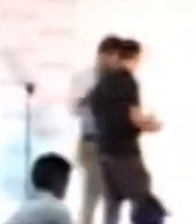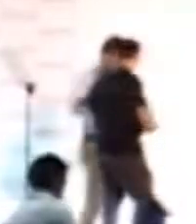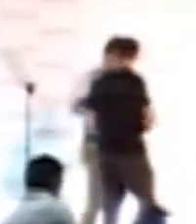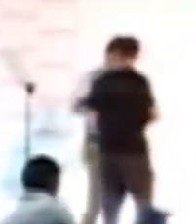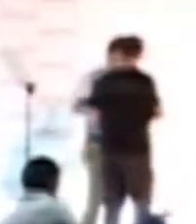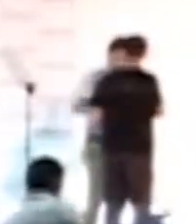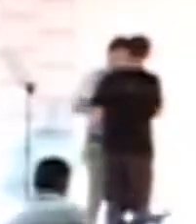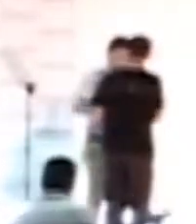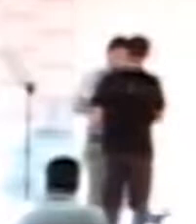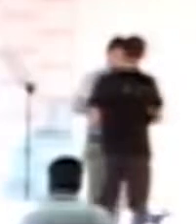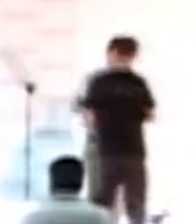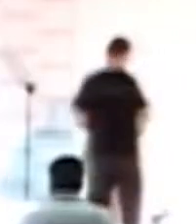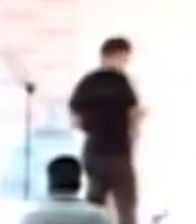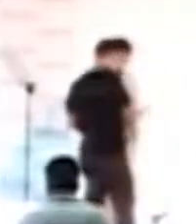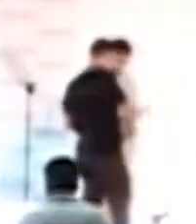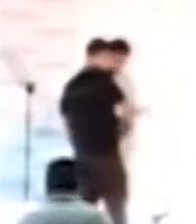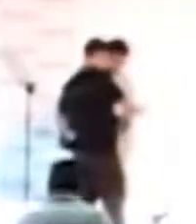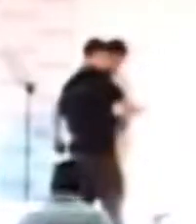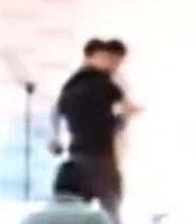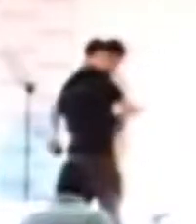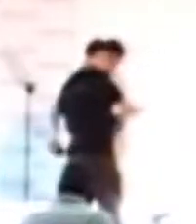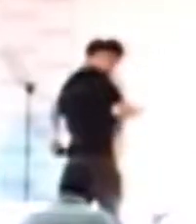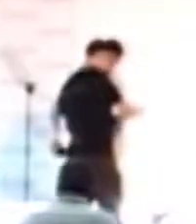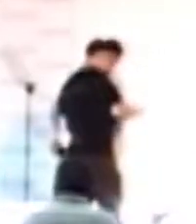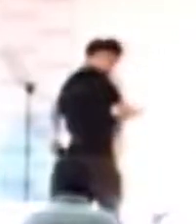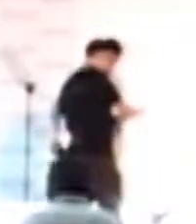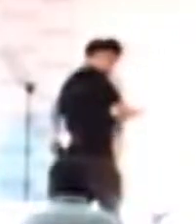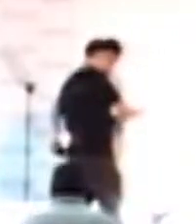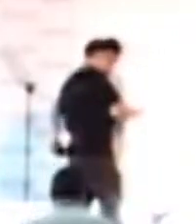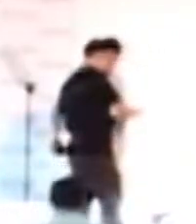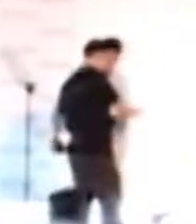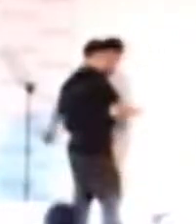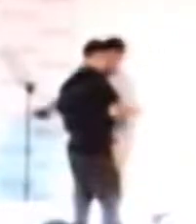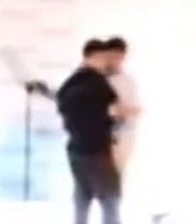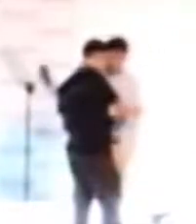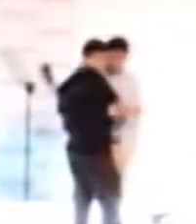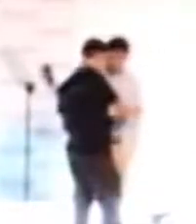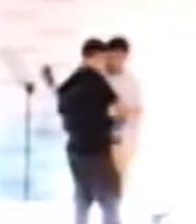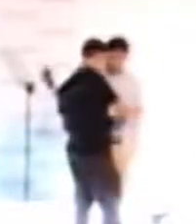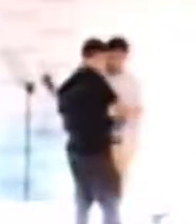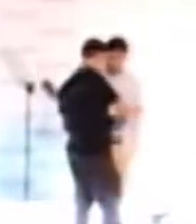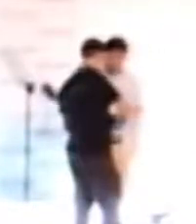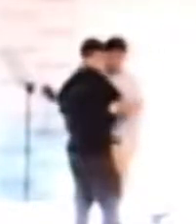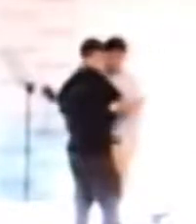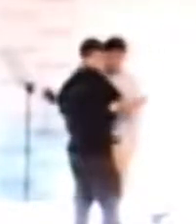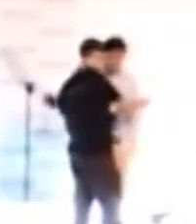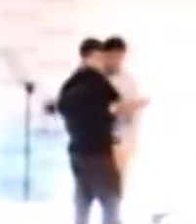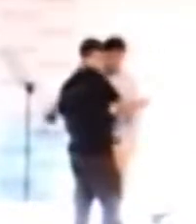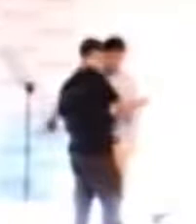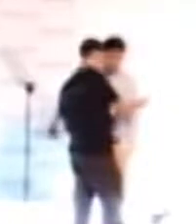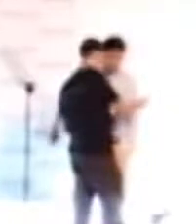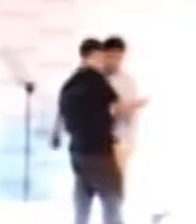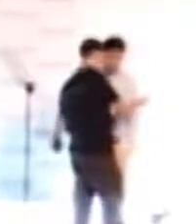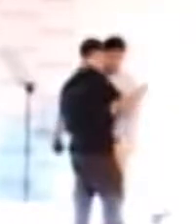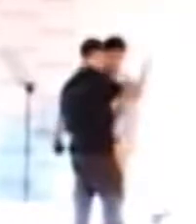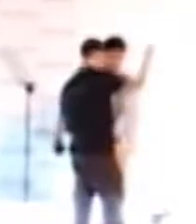En cumplimiento a la Ley de Garantías, nos permitimos manifestar que el presente evento no tiene connotación